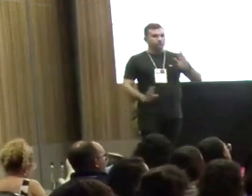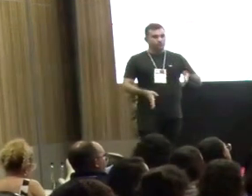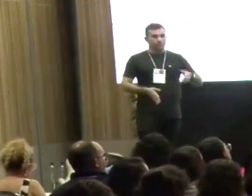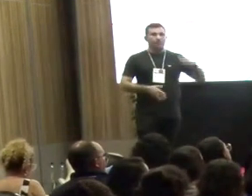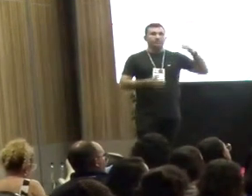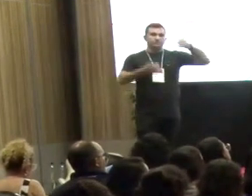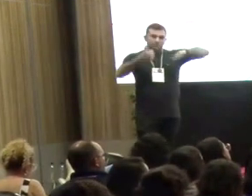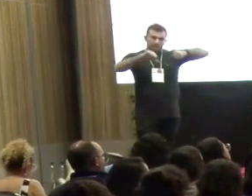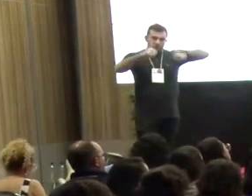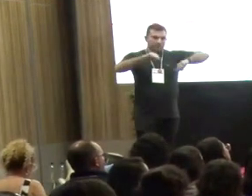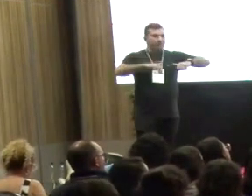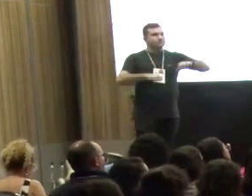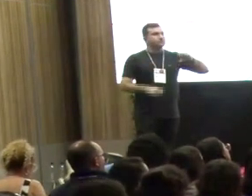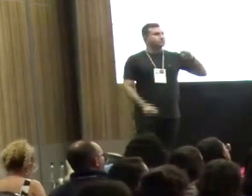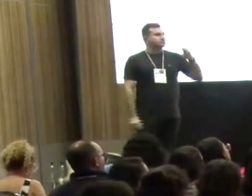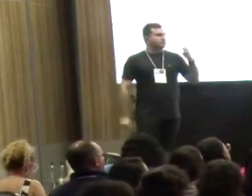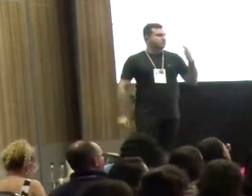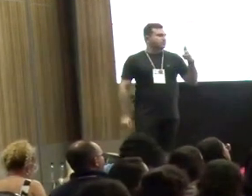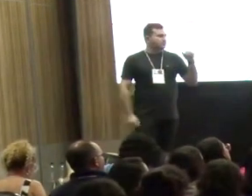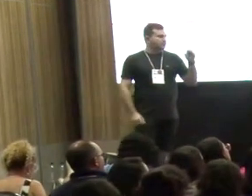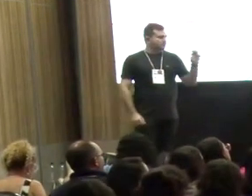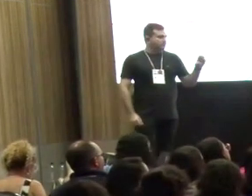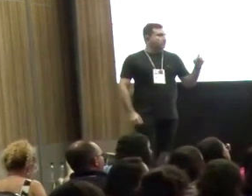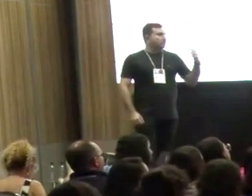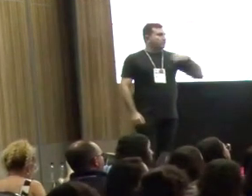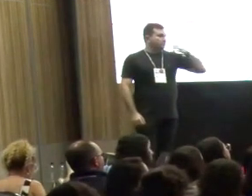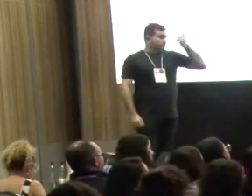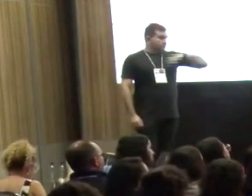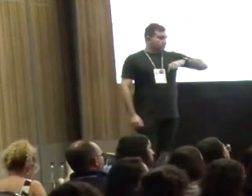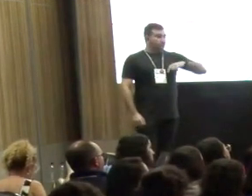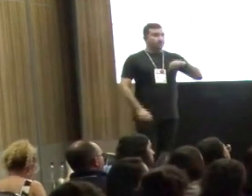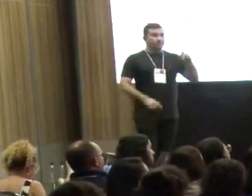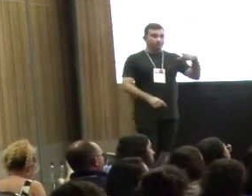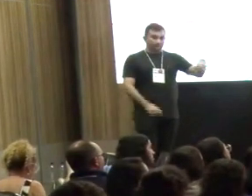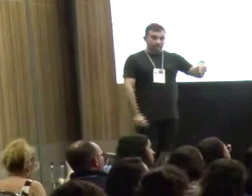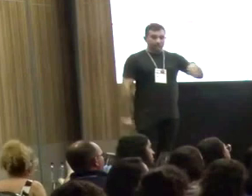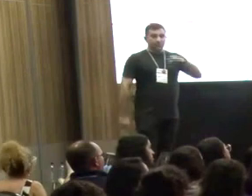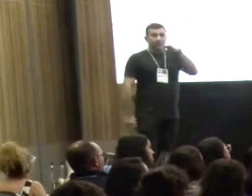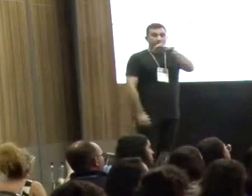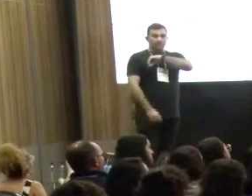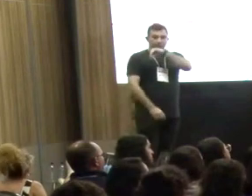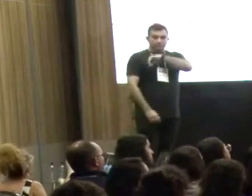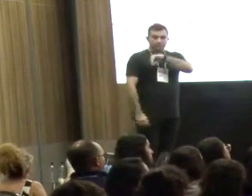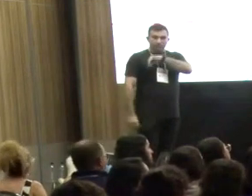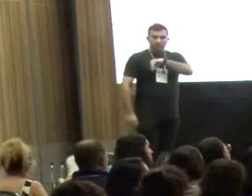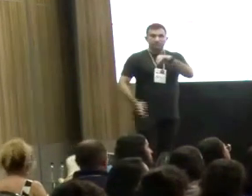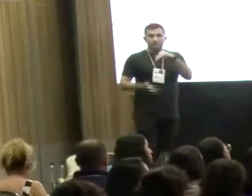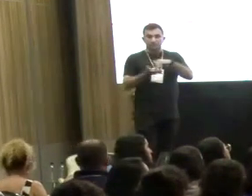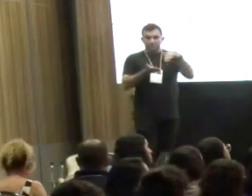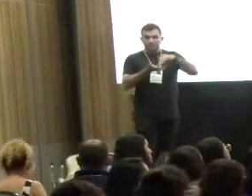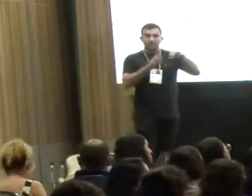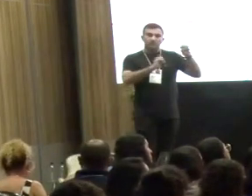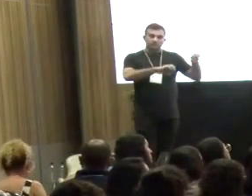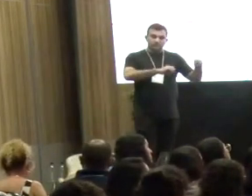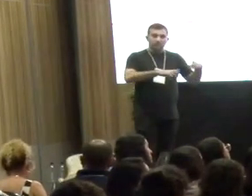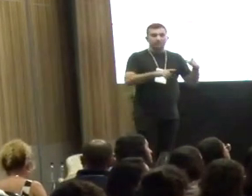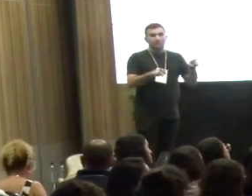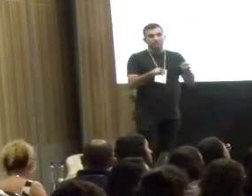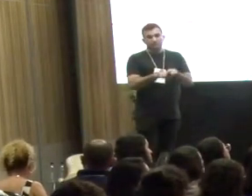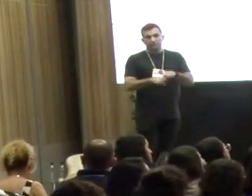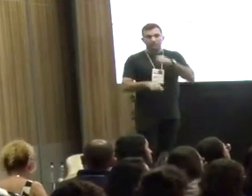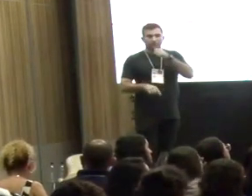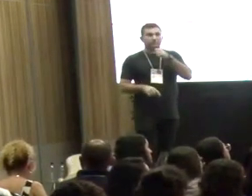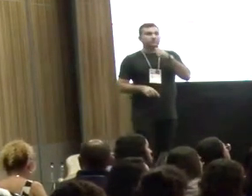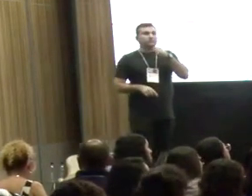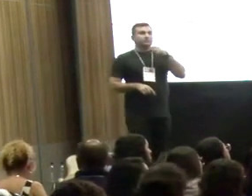e atualmente eu sou professora aposentada da Secretaria de Educação e consultora do SEBRAE Rio Grande do